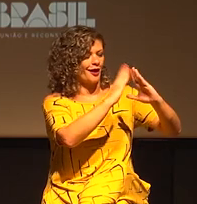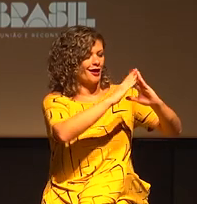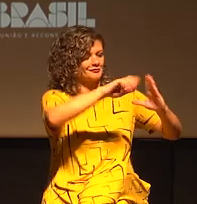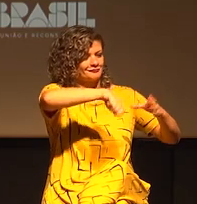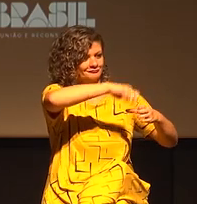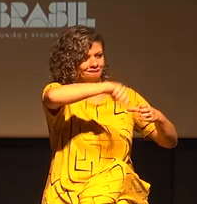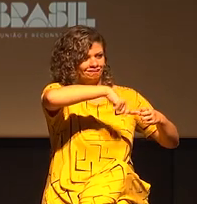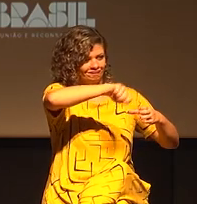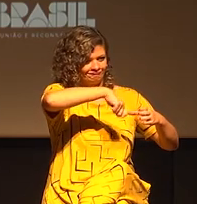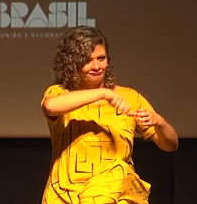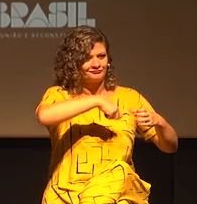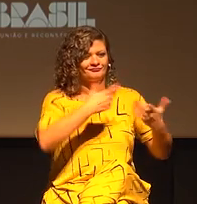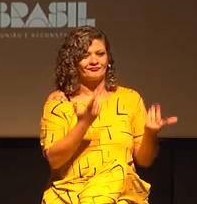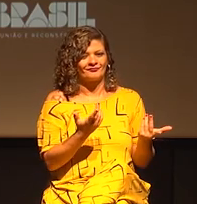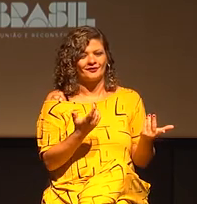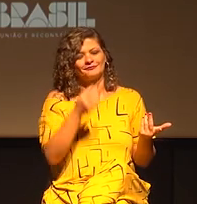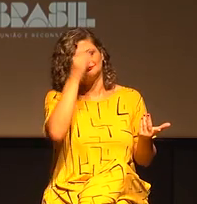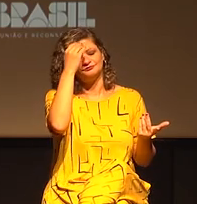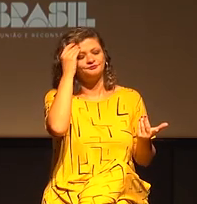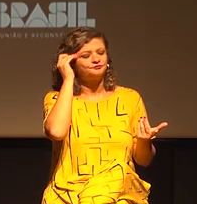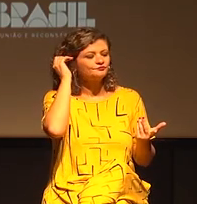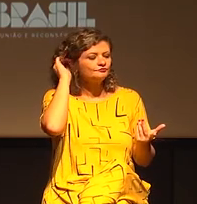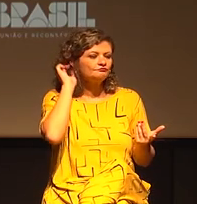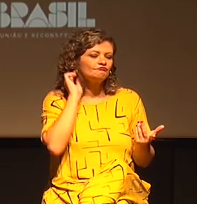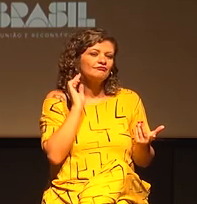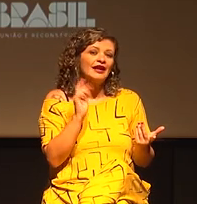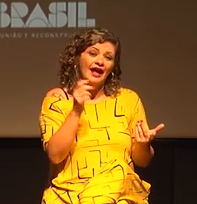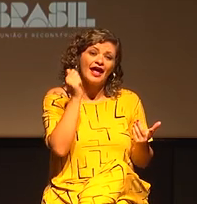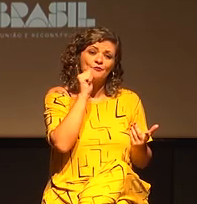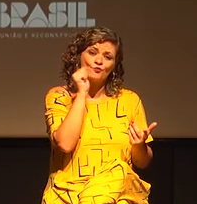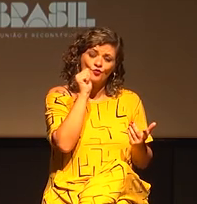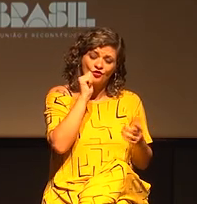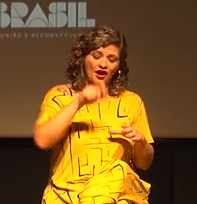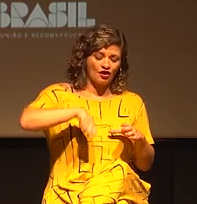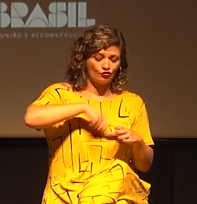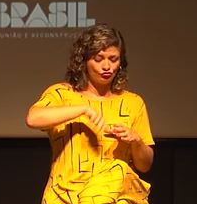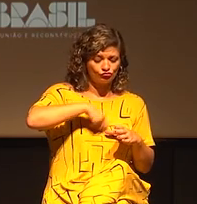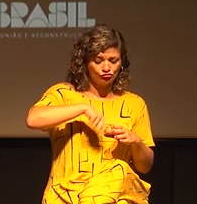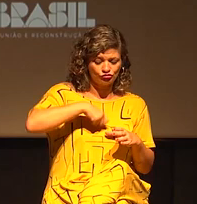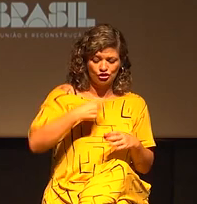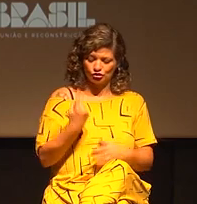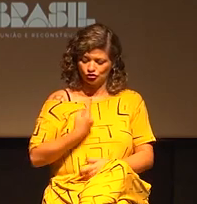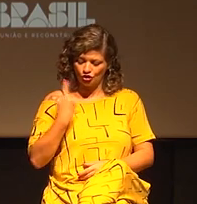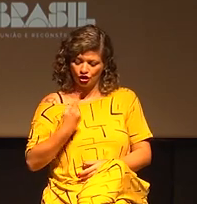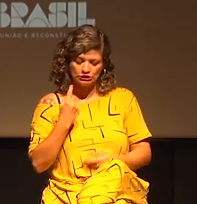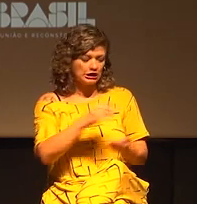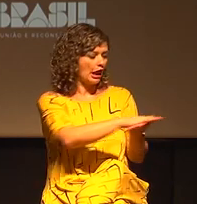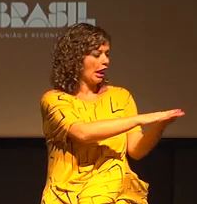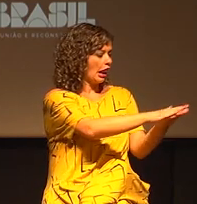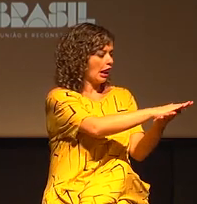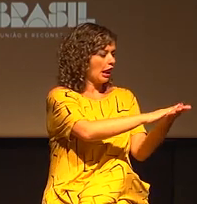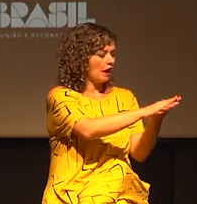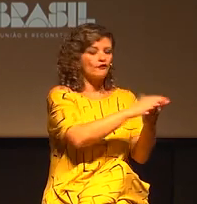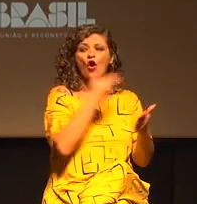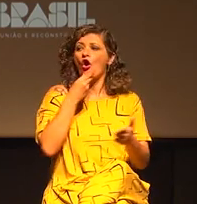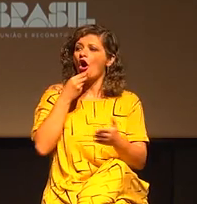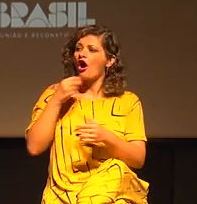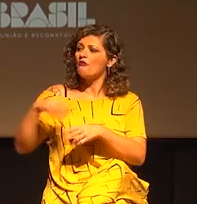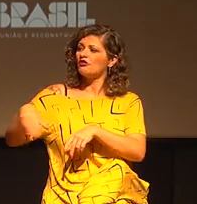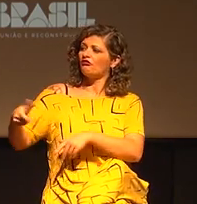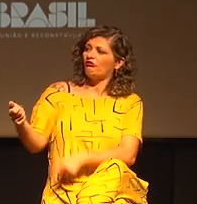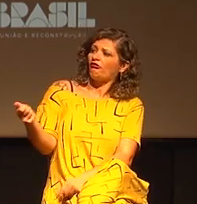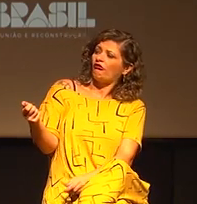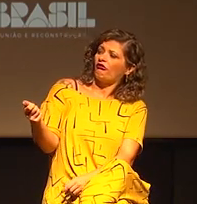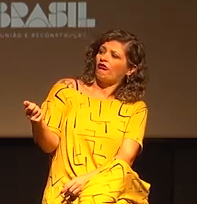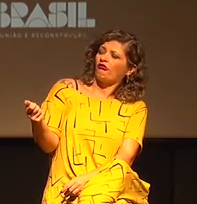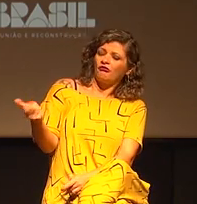Principalmente hoje em dia cozinha já é outra coisa mas é a mulher que cozinha sozinha lava louça o cara fica lá muitas vezes vendo televisão